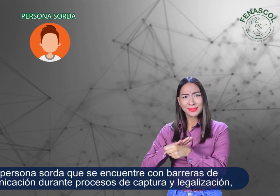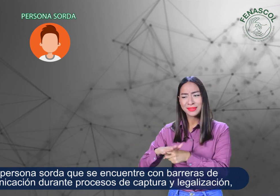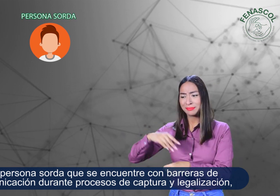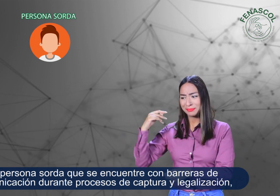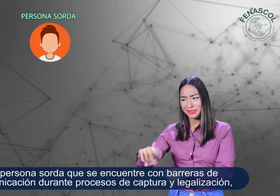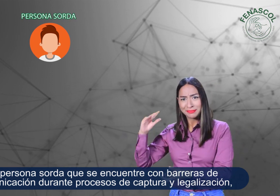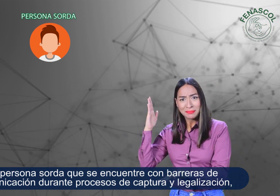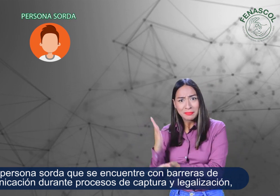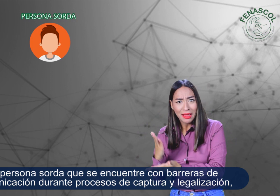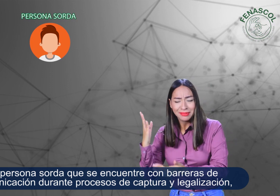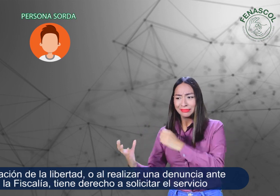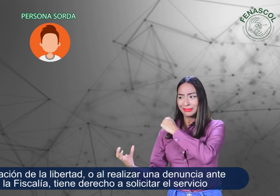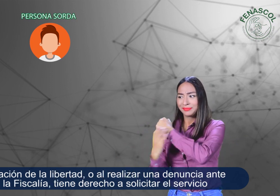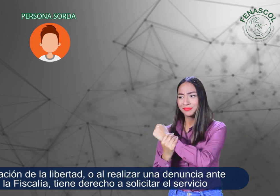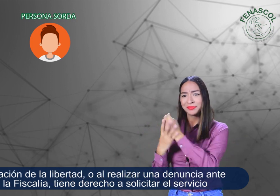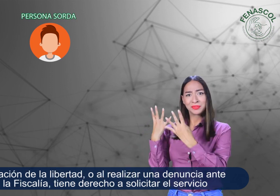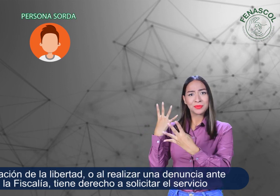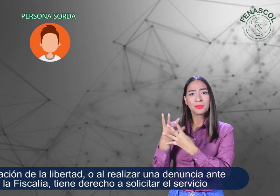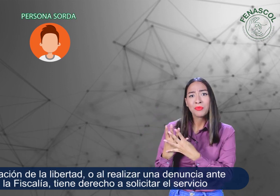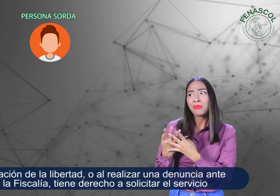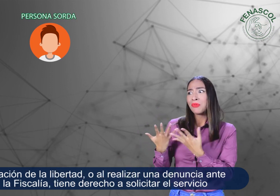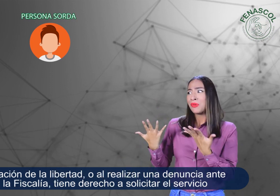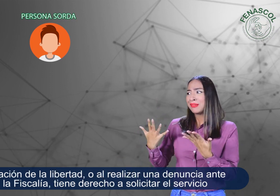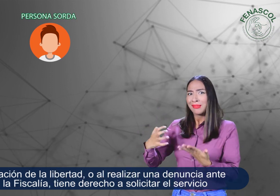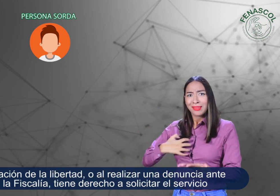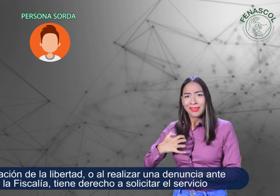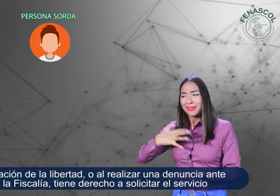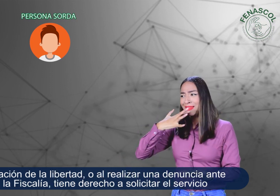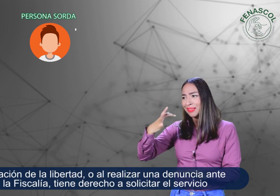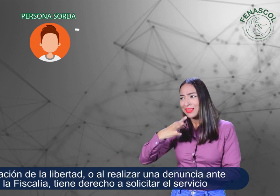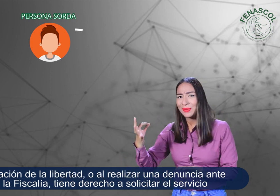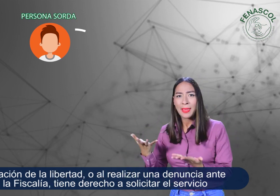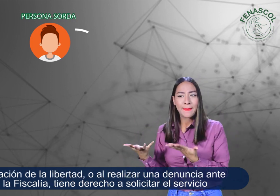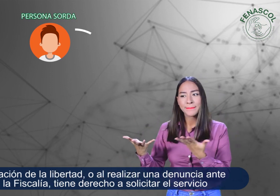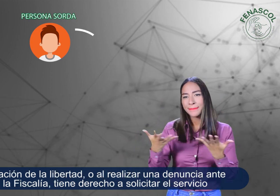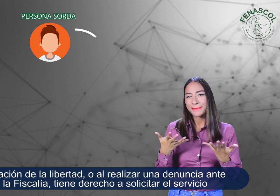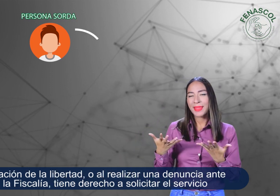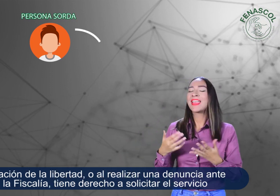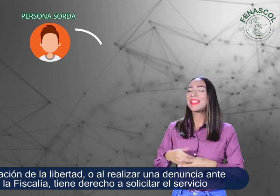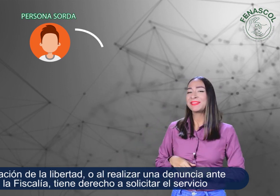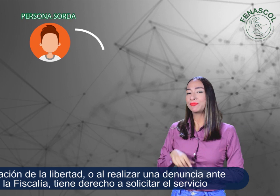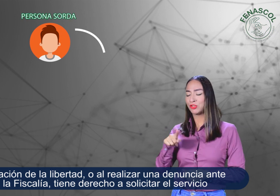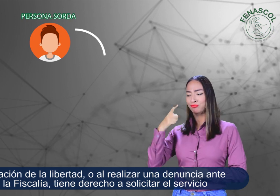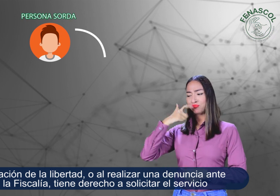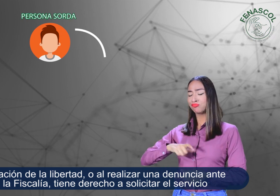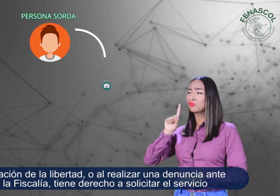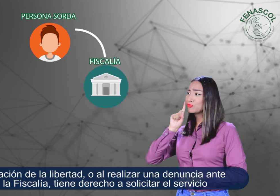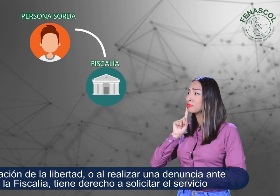captura y legalización, privación de la libertad o al realizar alguna denuncia ante la Fiscalía, tiene derecho a solicitar el